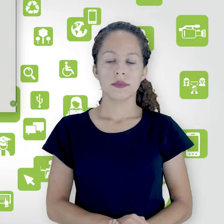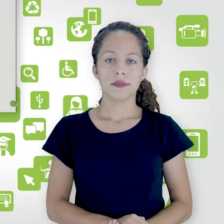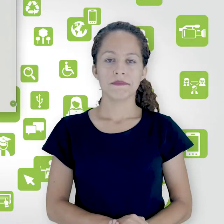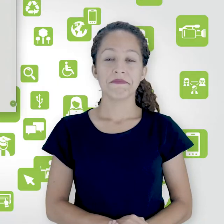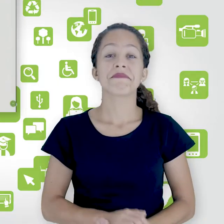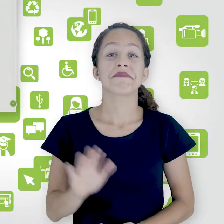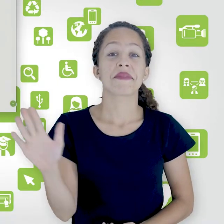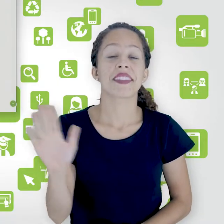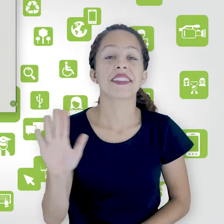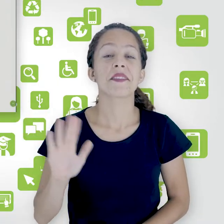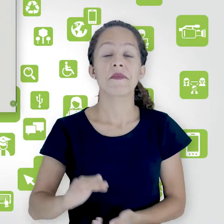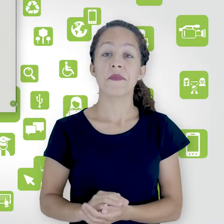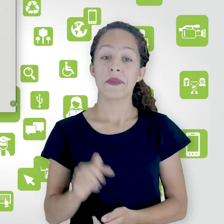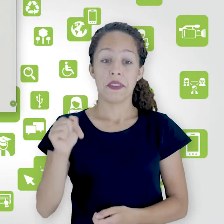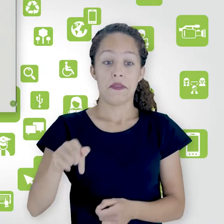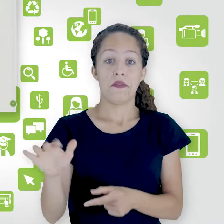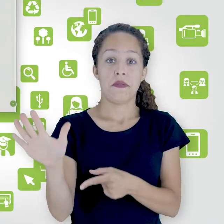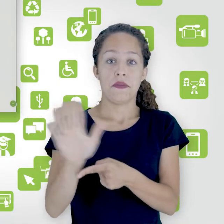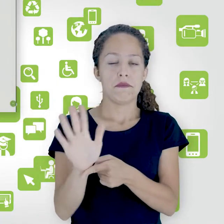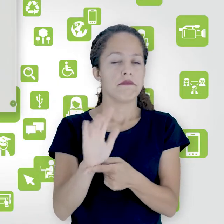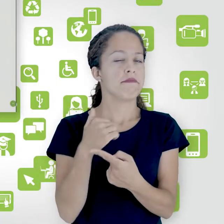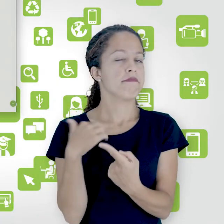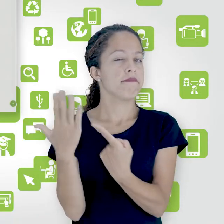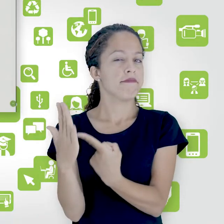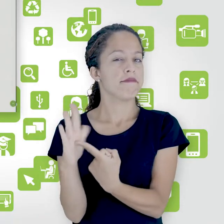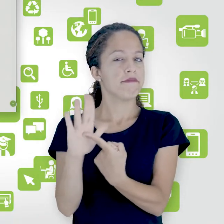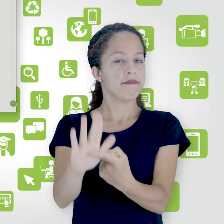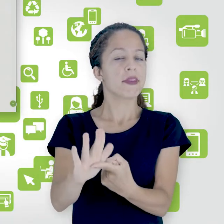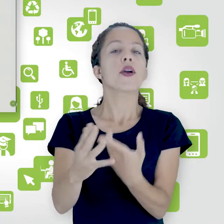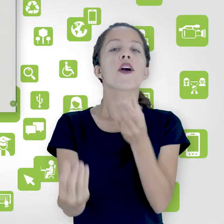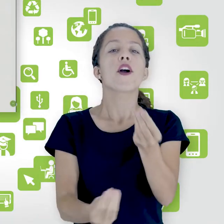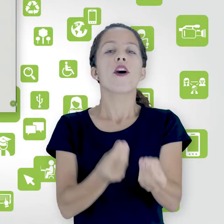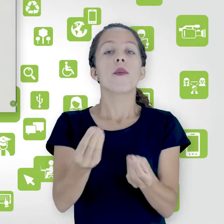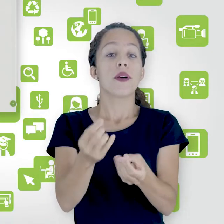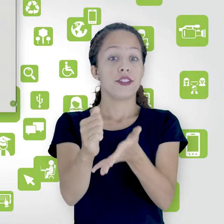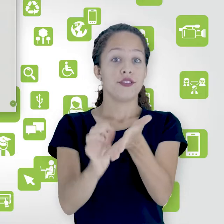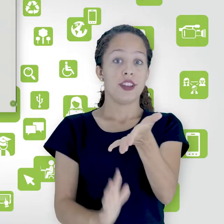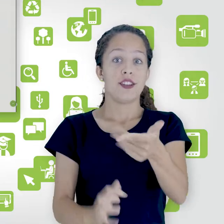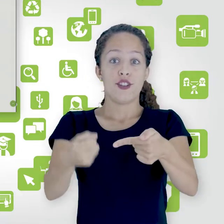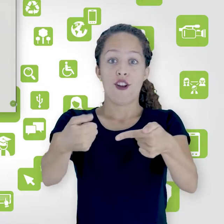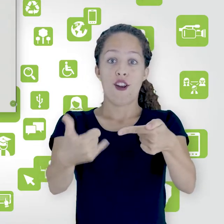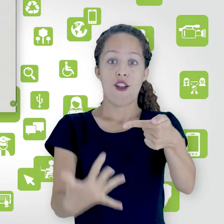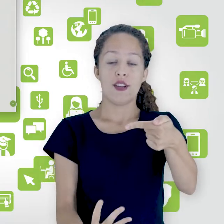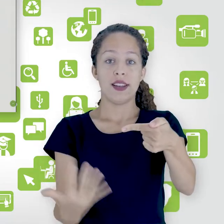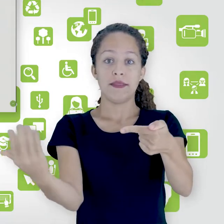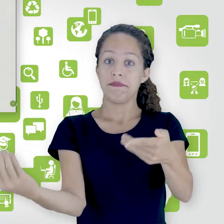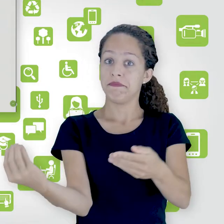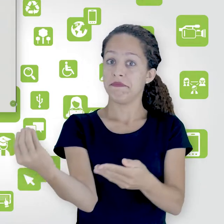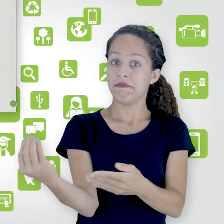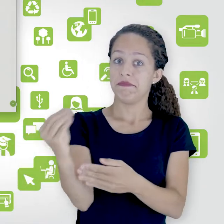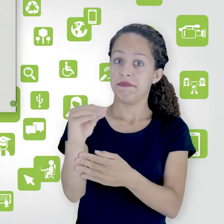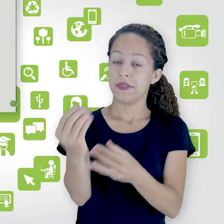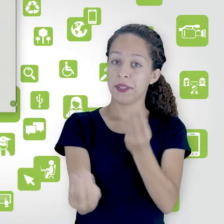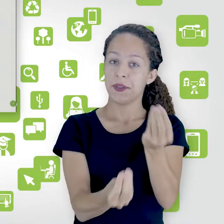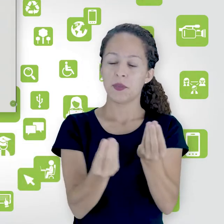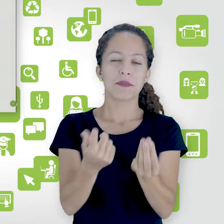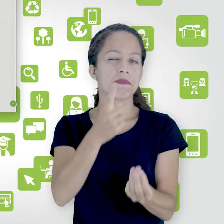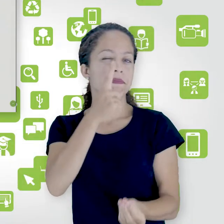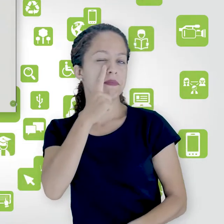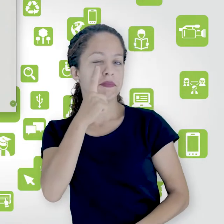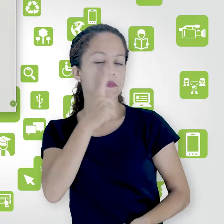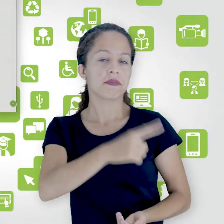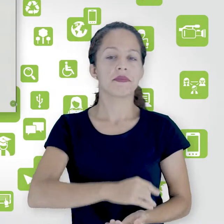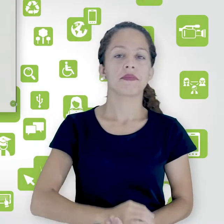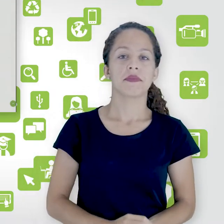Olá, nesse vídeo eu vou te mostrar como criar a atividade glossário. Então, vamos lá.